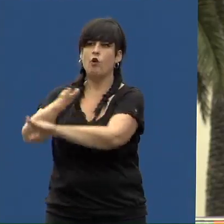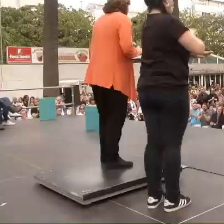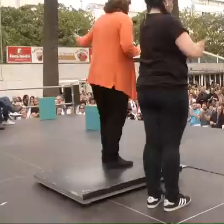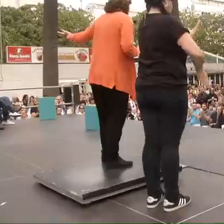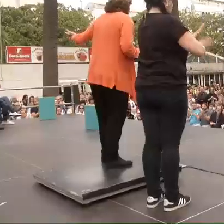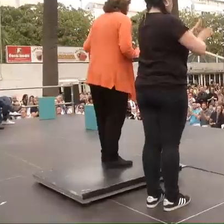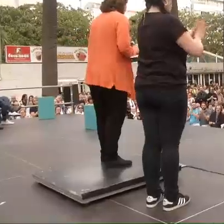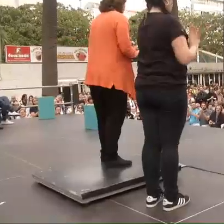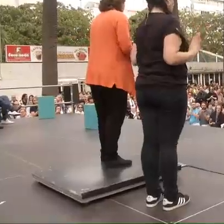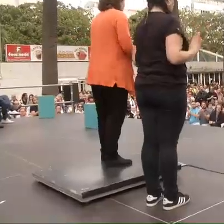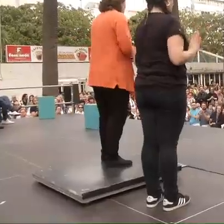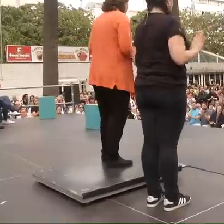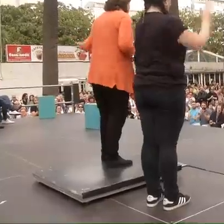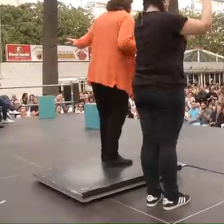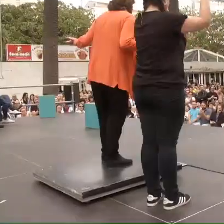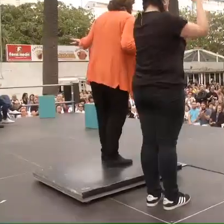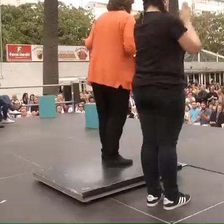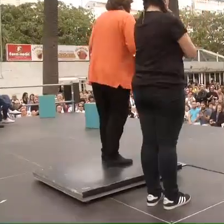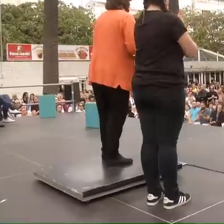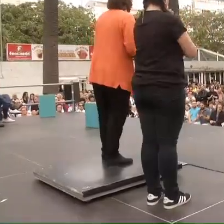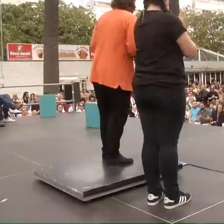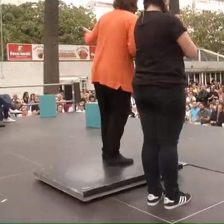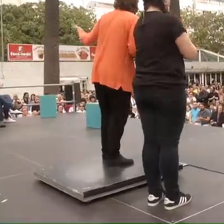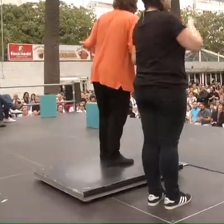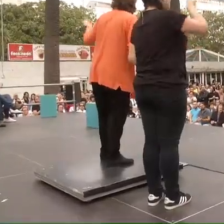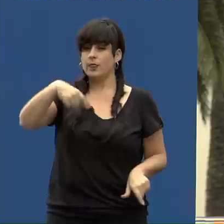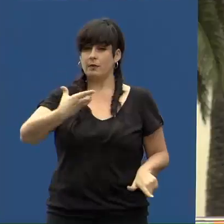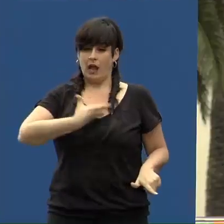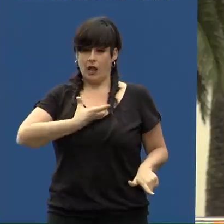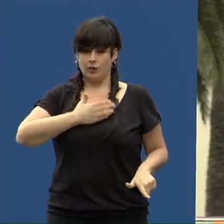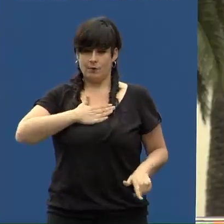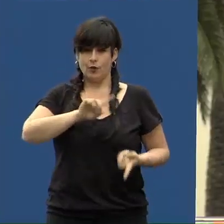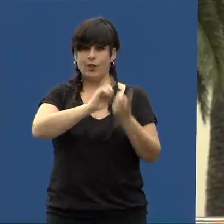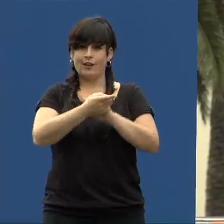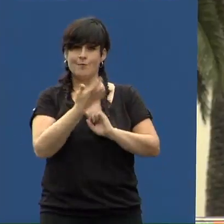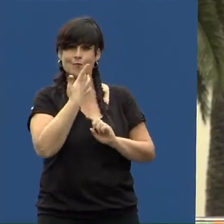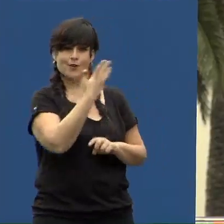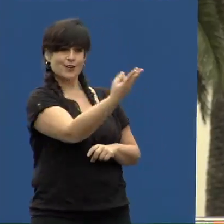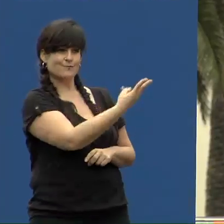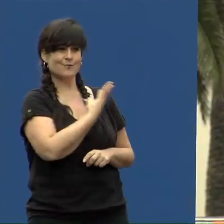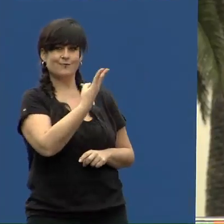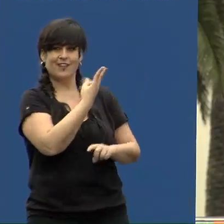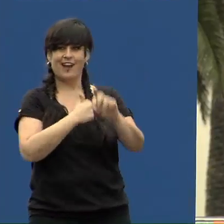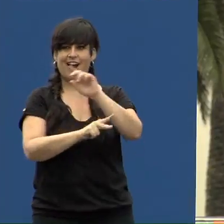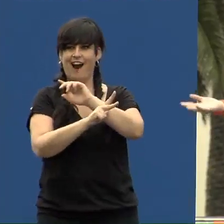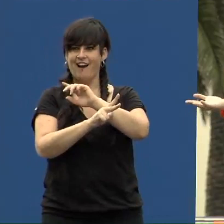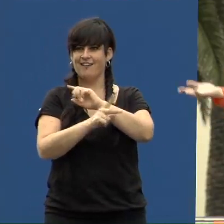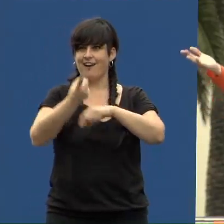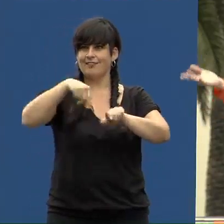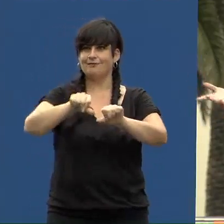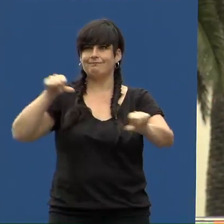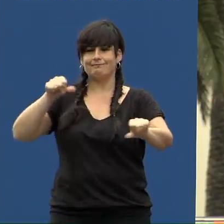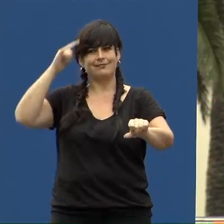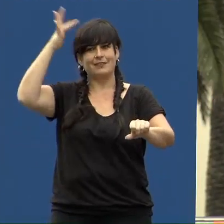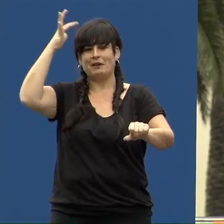que tendríamos los ayuntamientos del cambio, que Chulio, Martiño, Jorge serían alcaldes, que yo sería